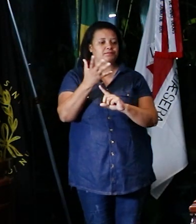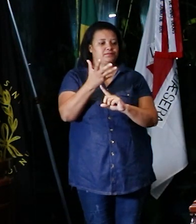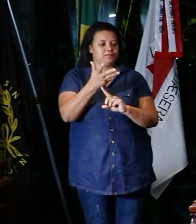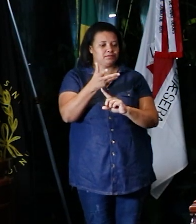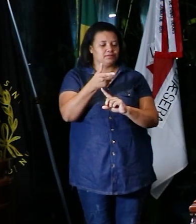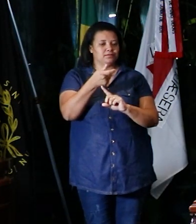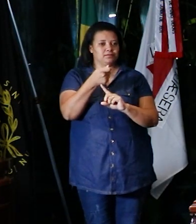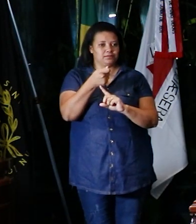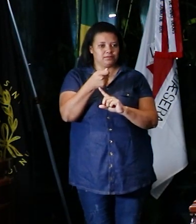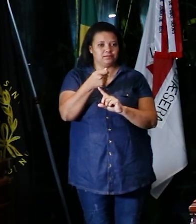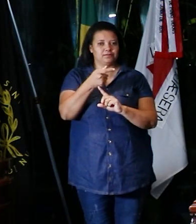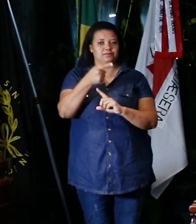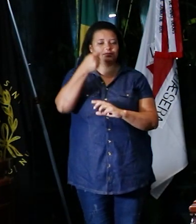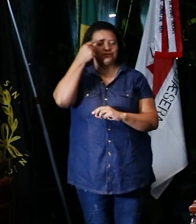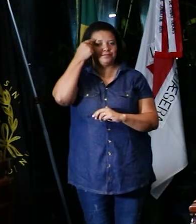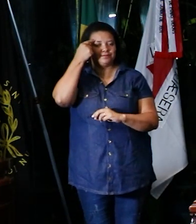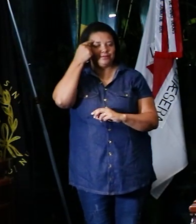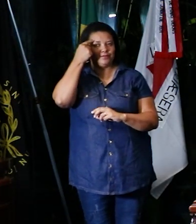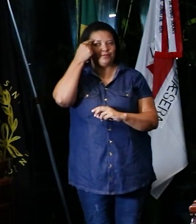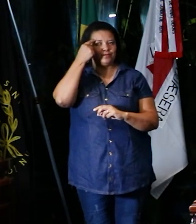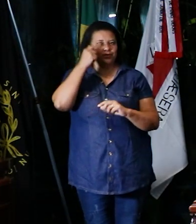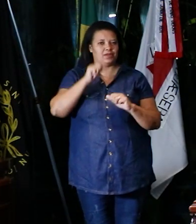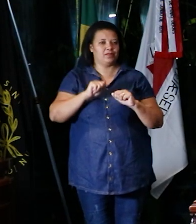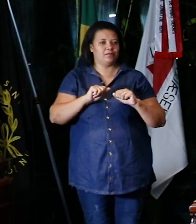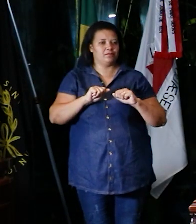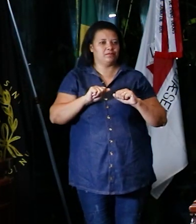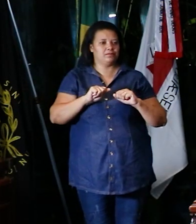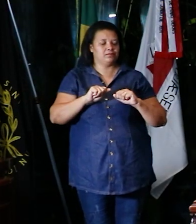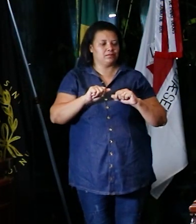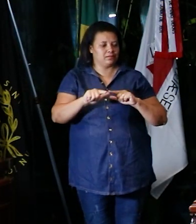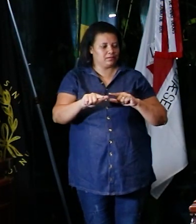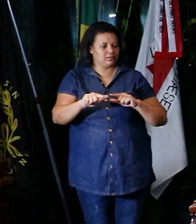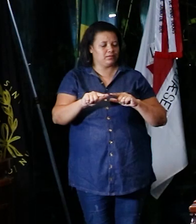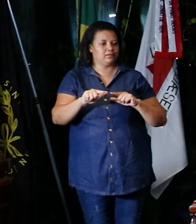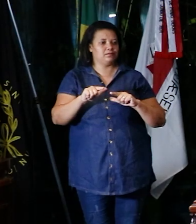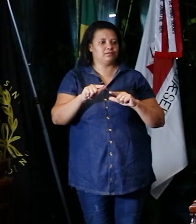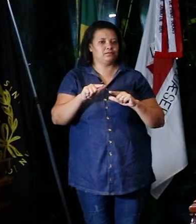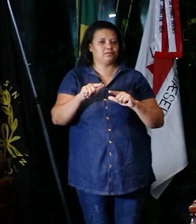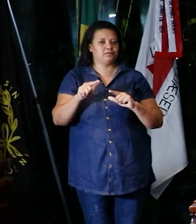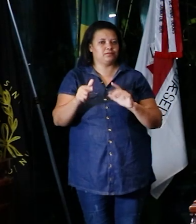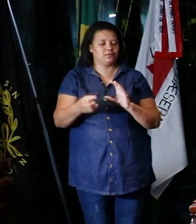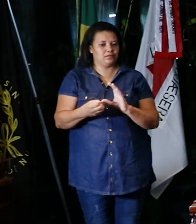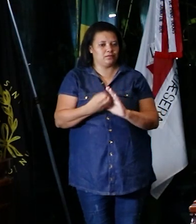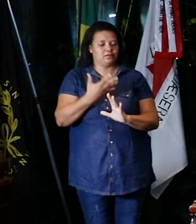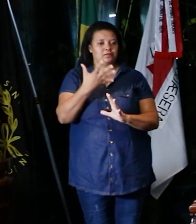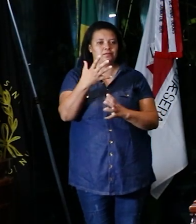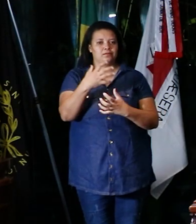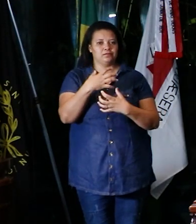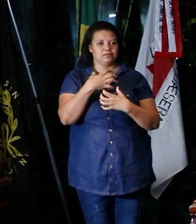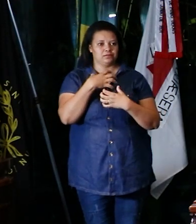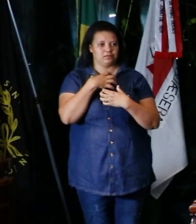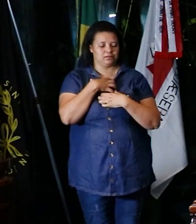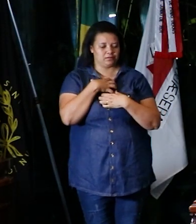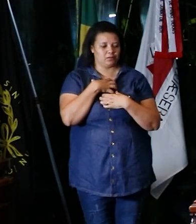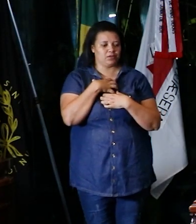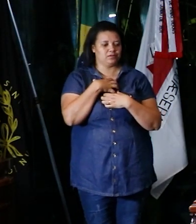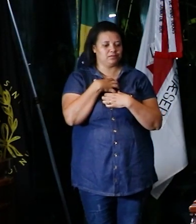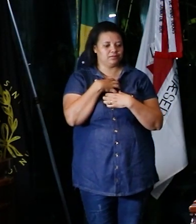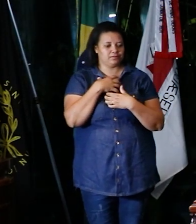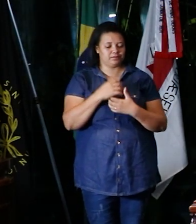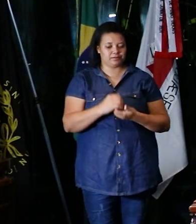a sua maneira de pensar e de agir cria, os seus sentimentos, né?